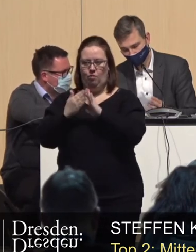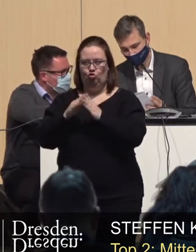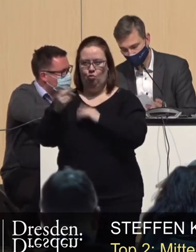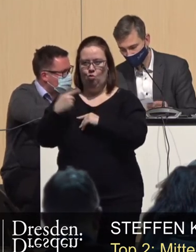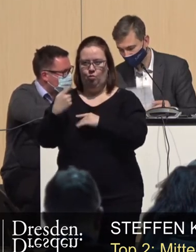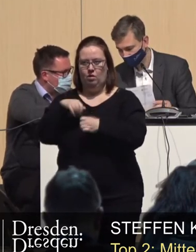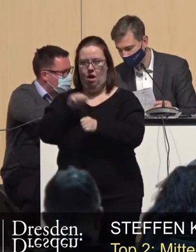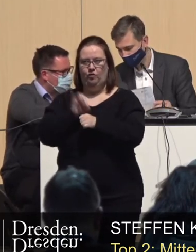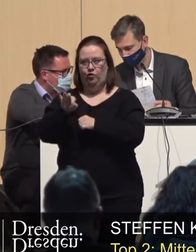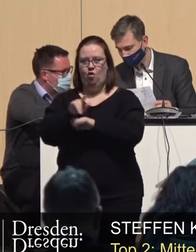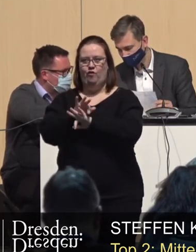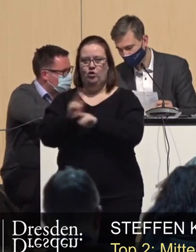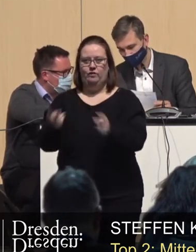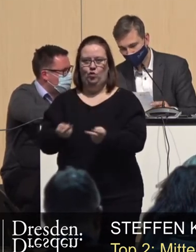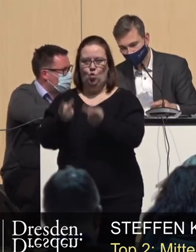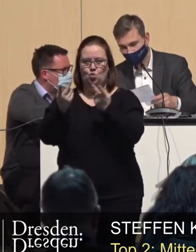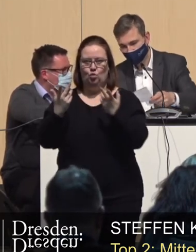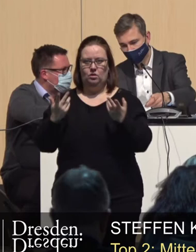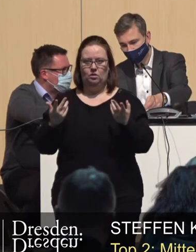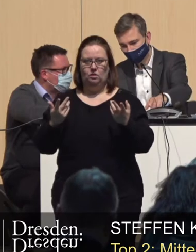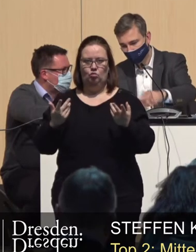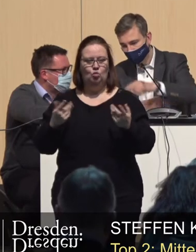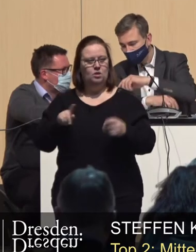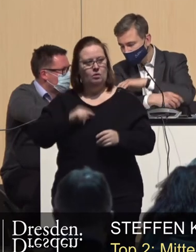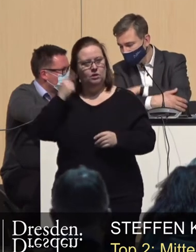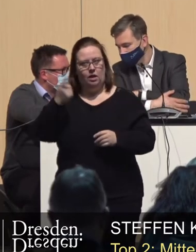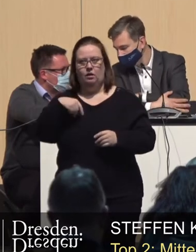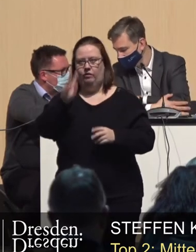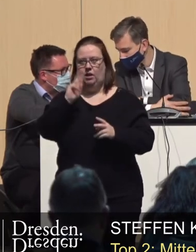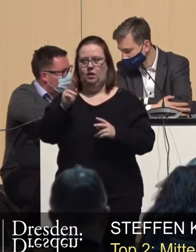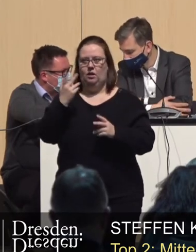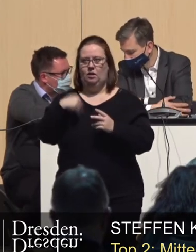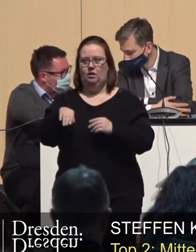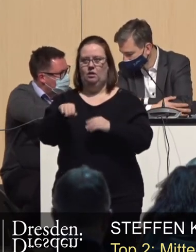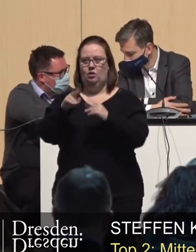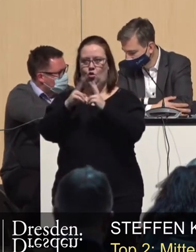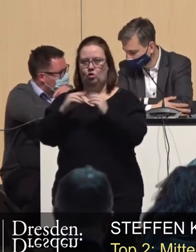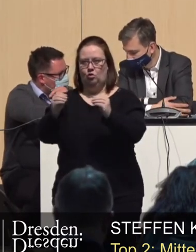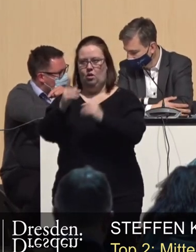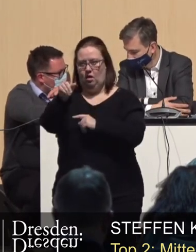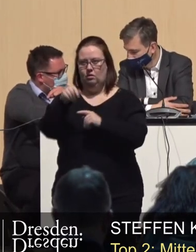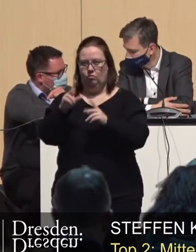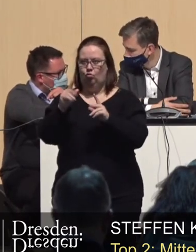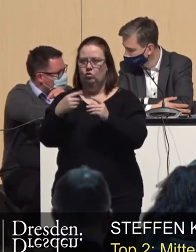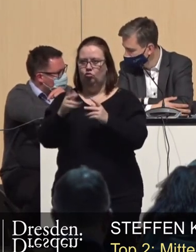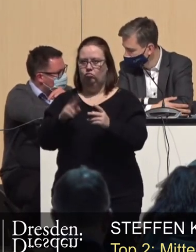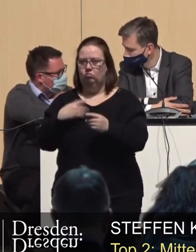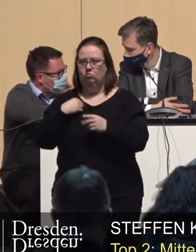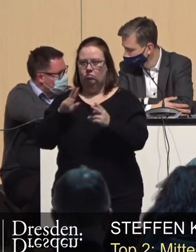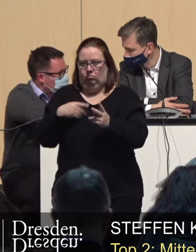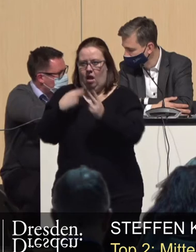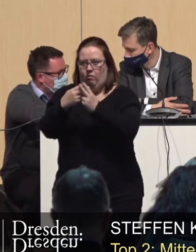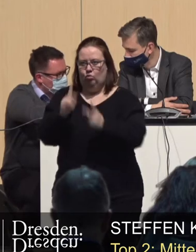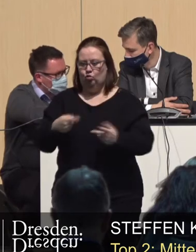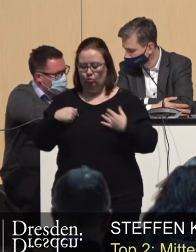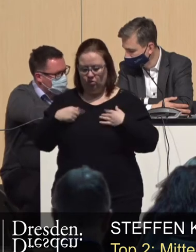mit dem Amt für Wirtschaftsförderung. Und das sind wir, denke ich, unseren Konzessionären schuldig. Herr Maloney hat es, denke ich, deutlich gemacht. Wir befinden